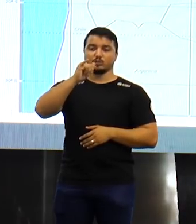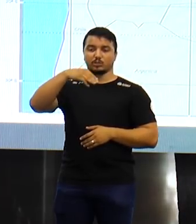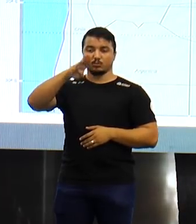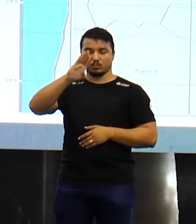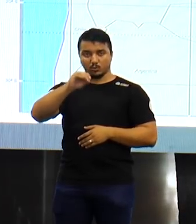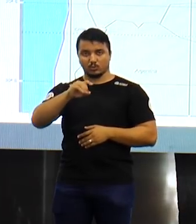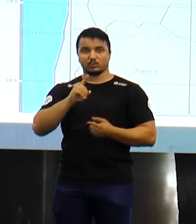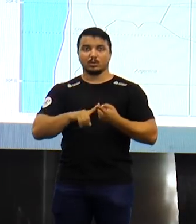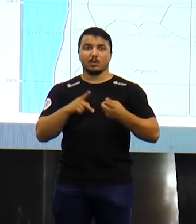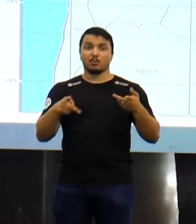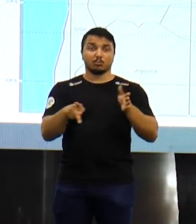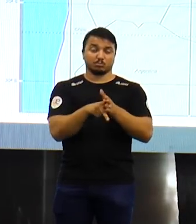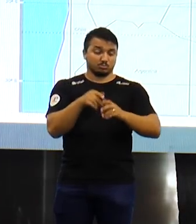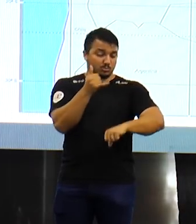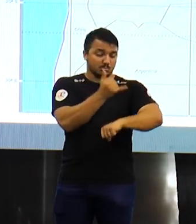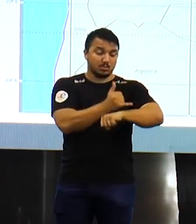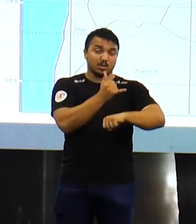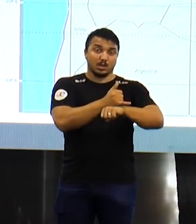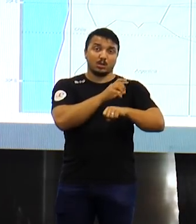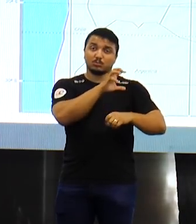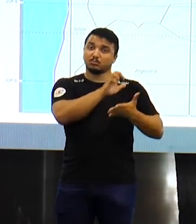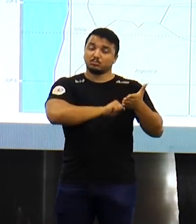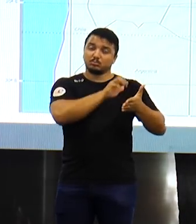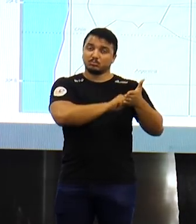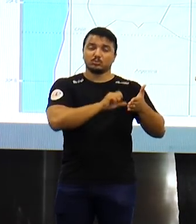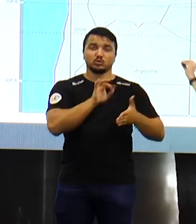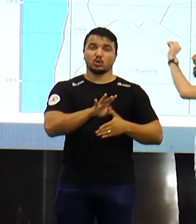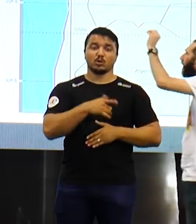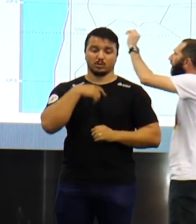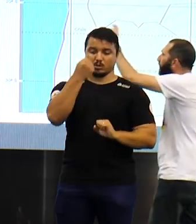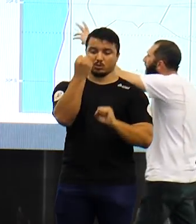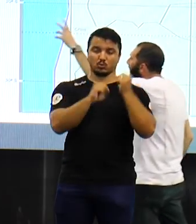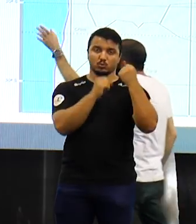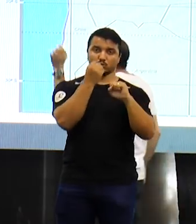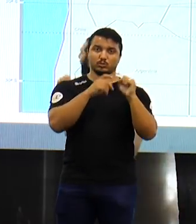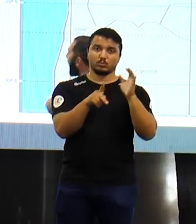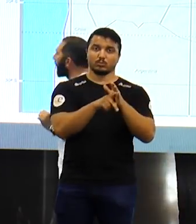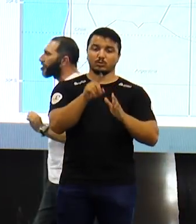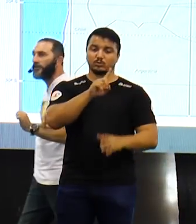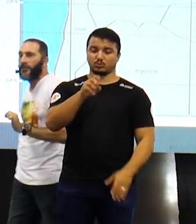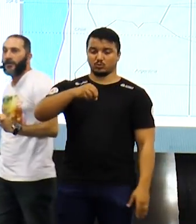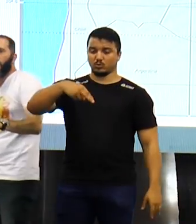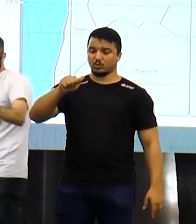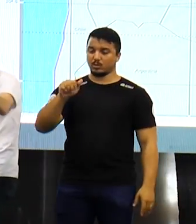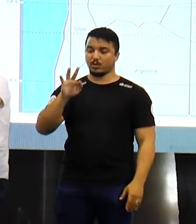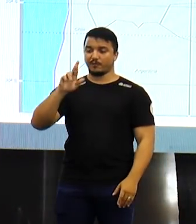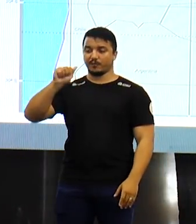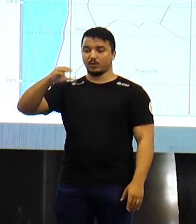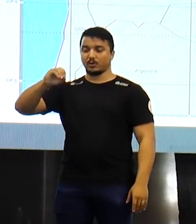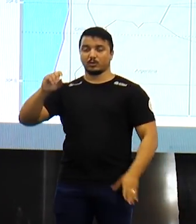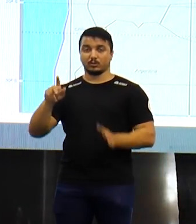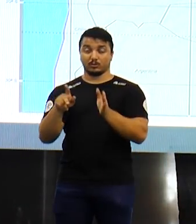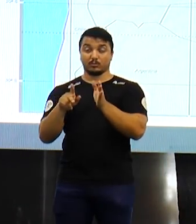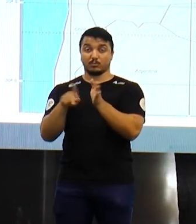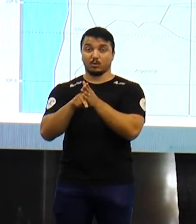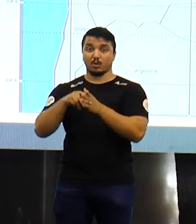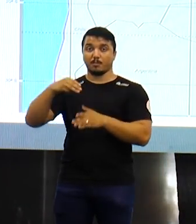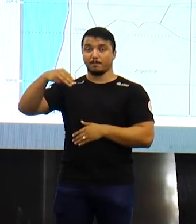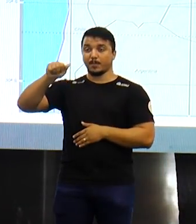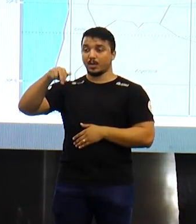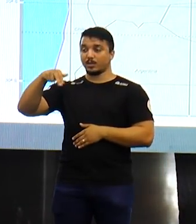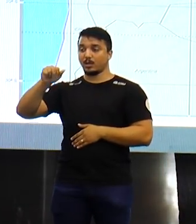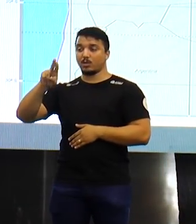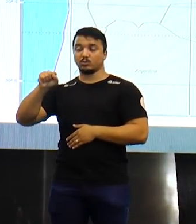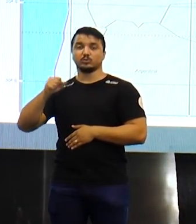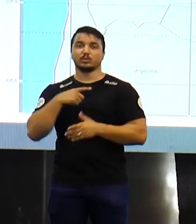mineral. E só, nós temos ali uma indústria da Zona Franca de Manaus, criada em 67